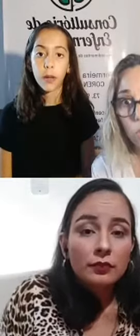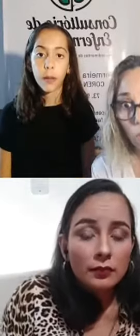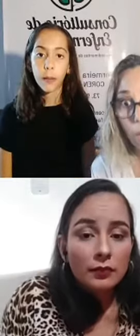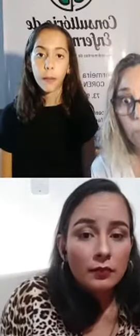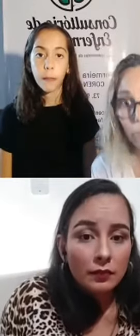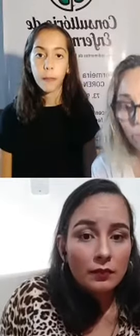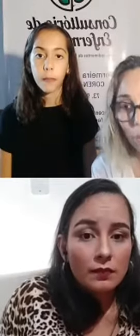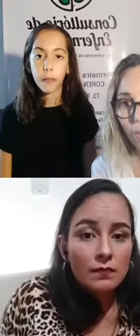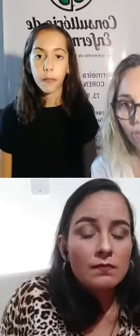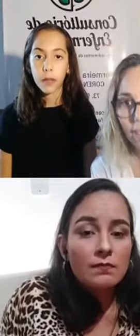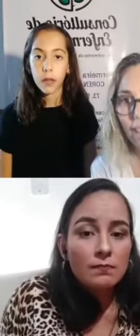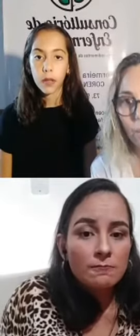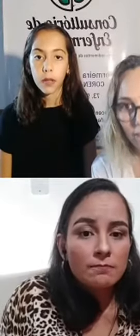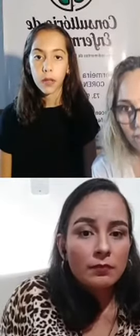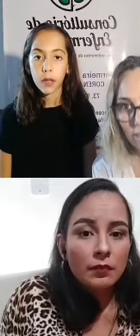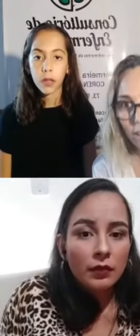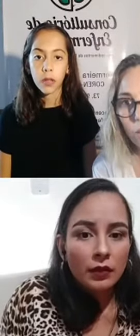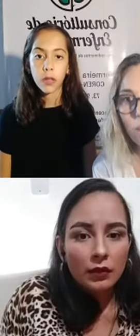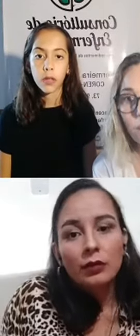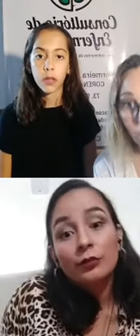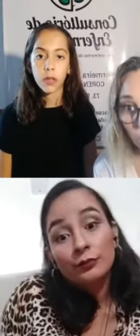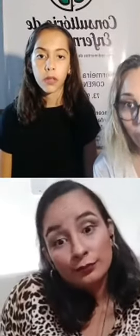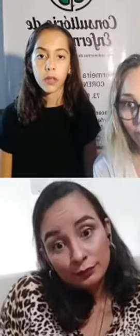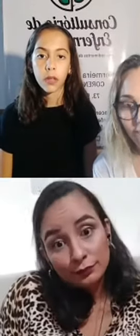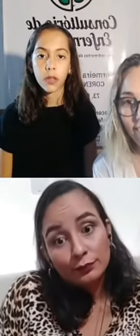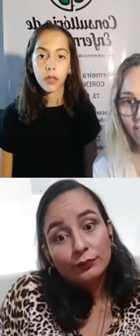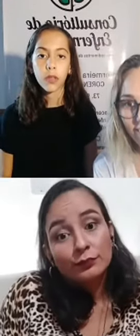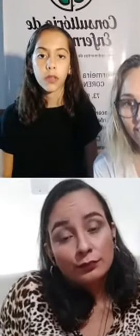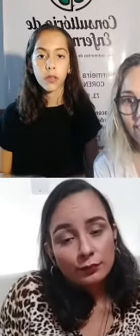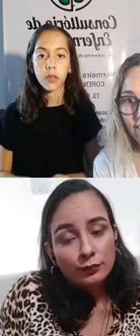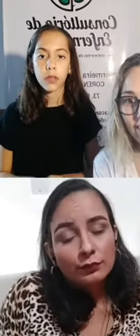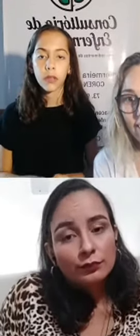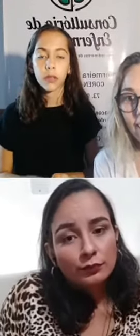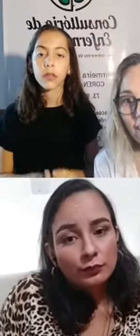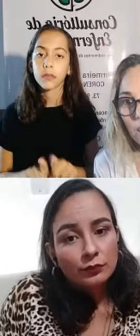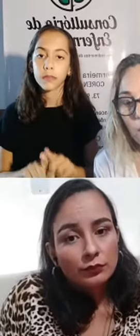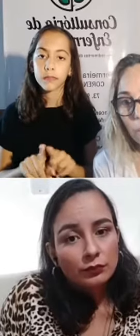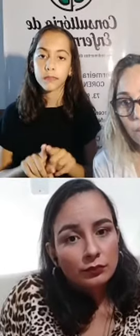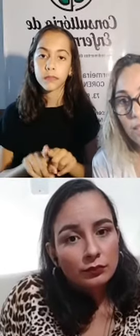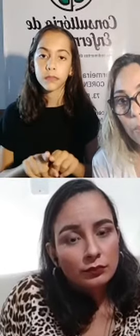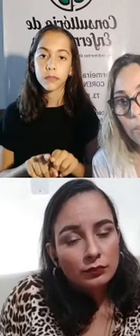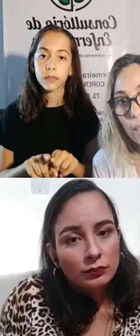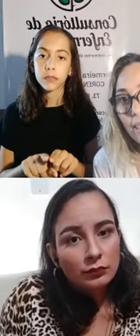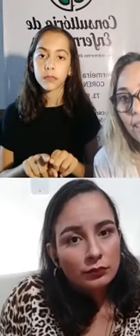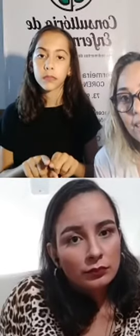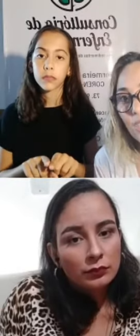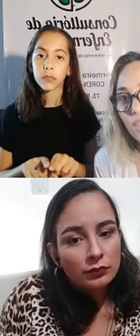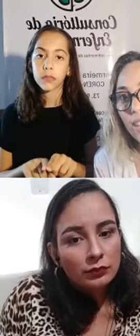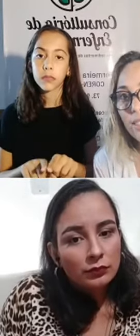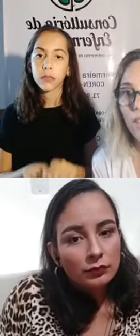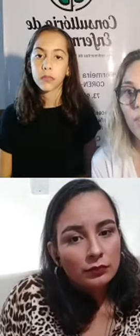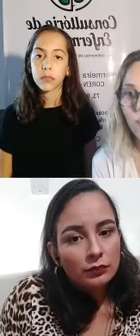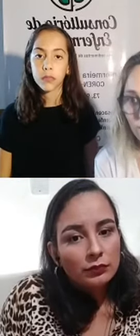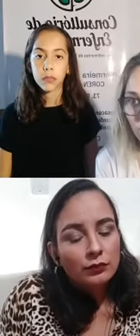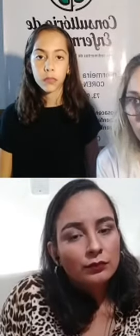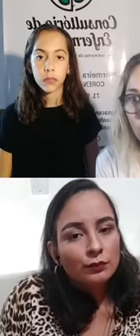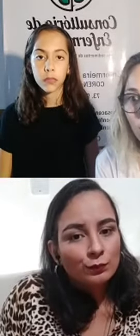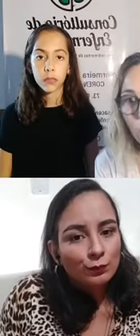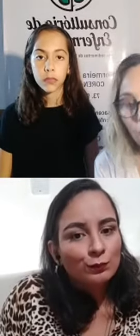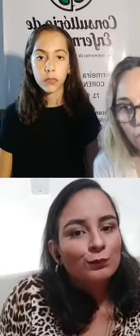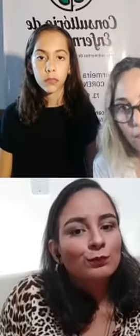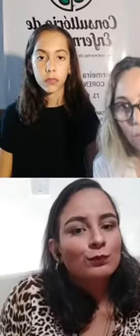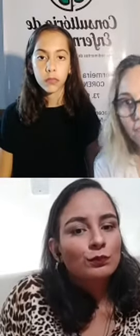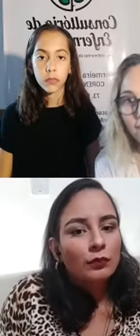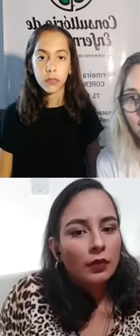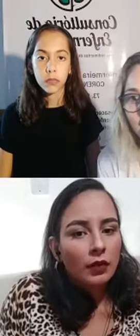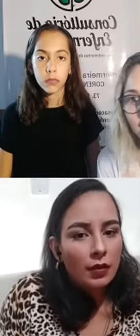iam à escola por conta da alimentação também, né? Que lá a mãe sabia que esses direitos estavam garantidos, teria o